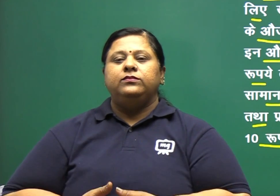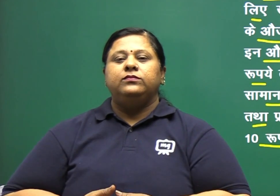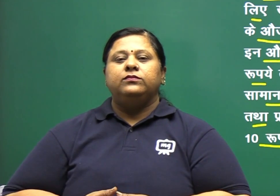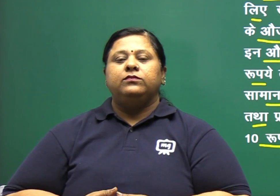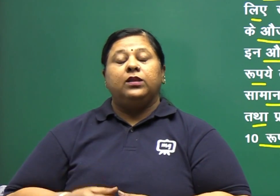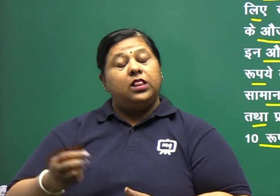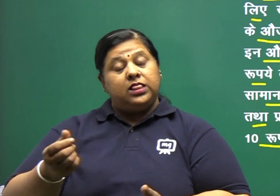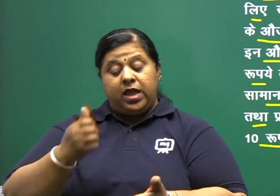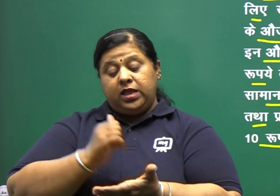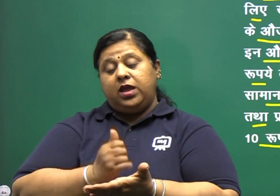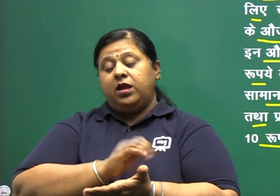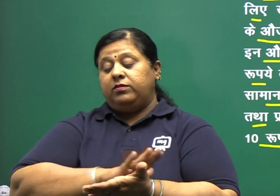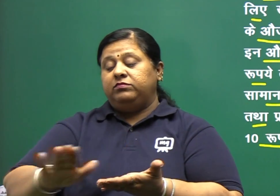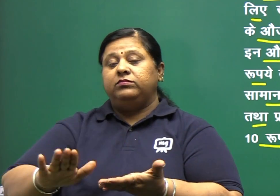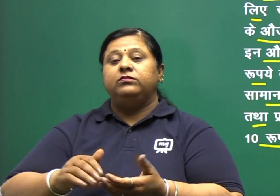तय किया